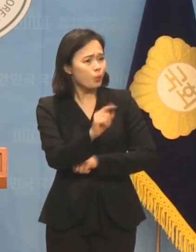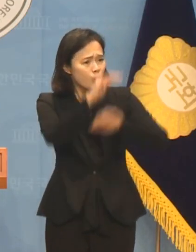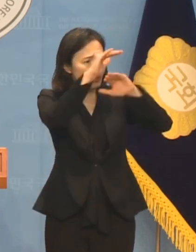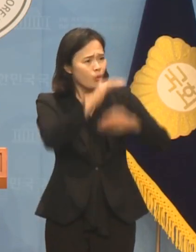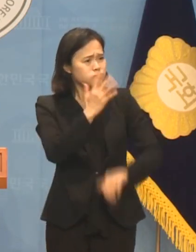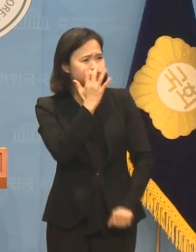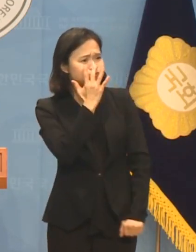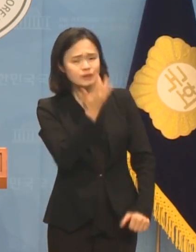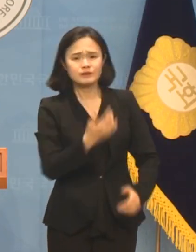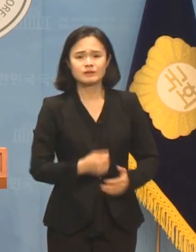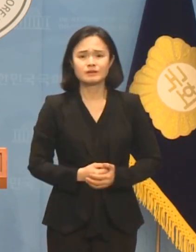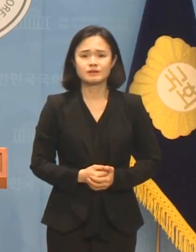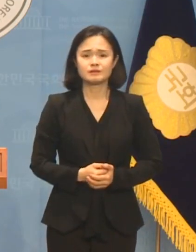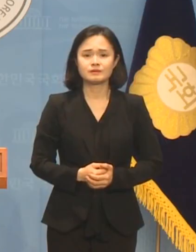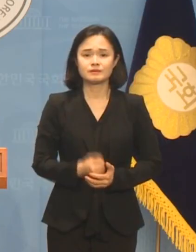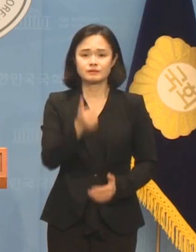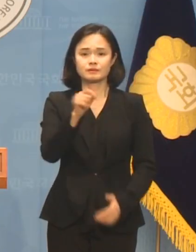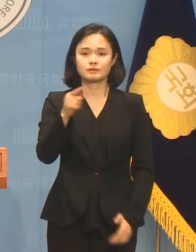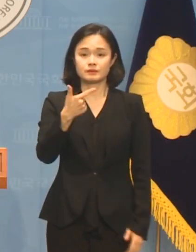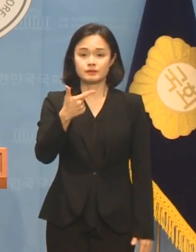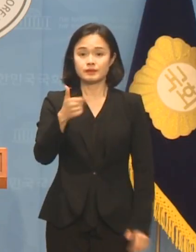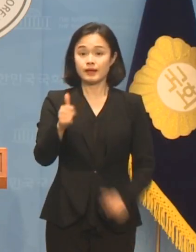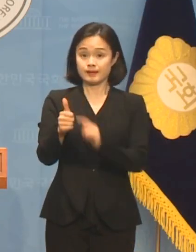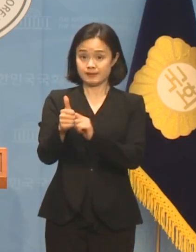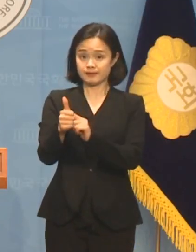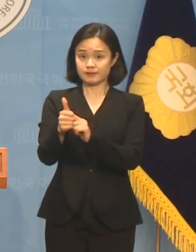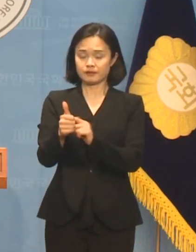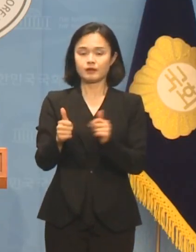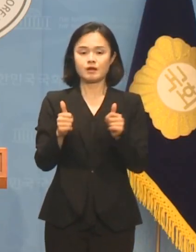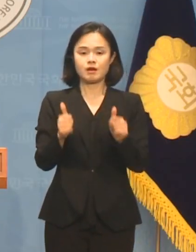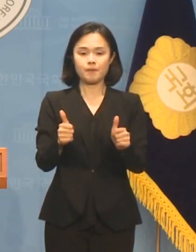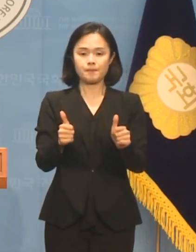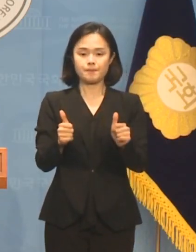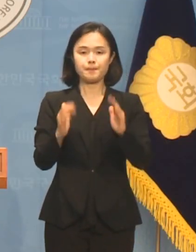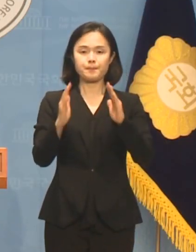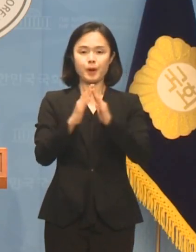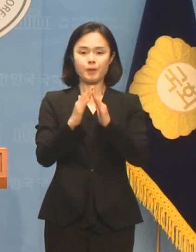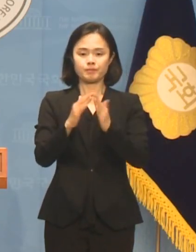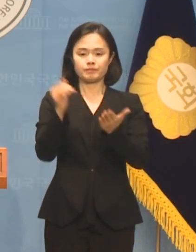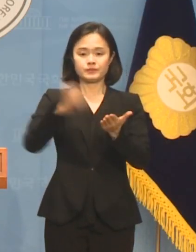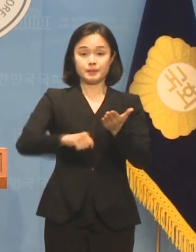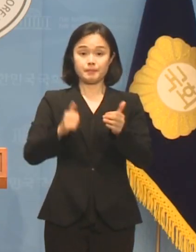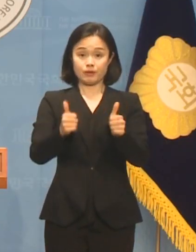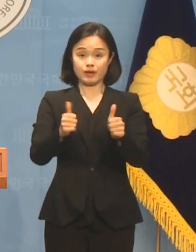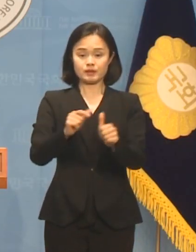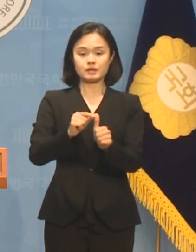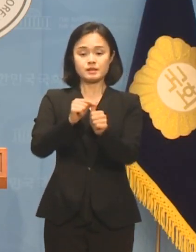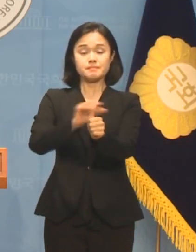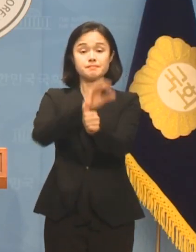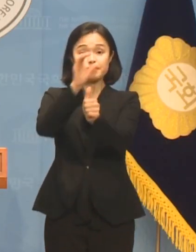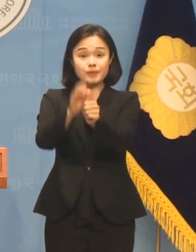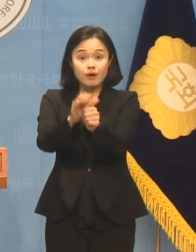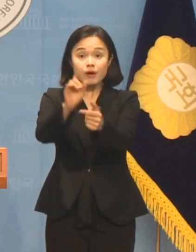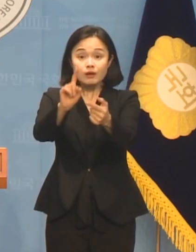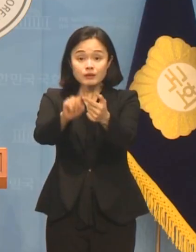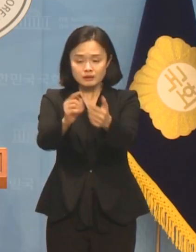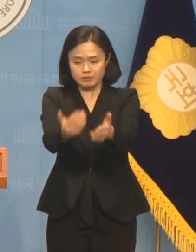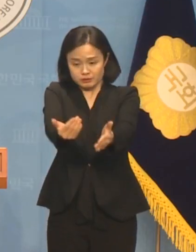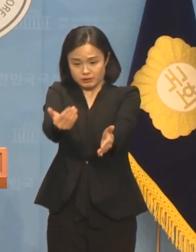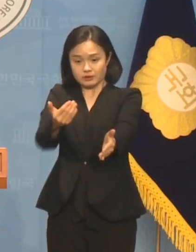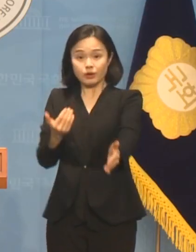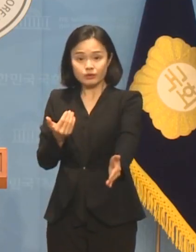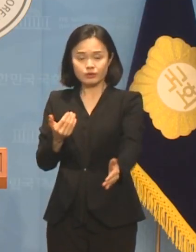한덕수 권한대행은 헌법재판관 임명에 대하여 오래된 헌법적 관습인 여야 합의를